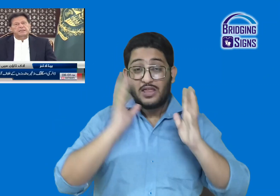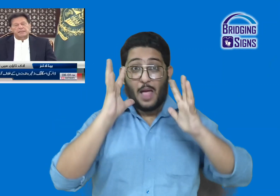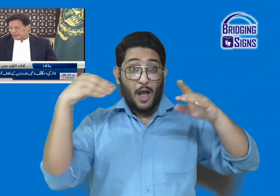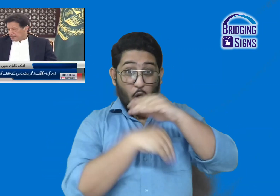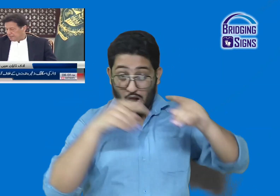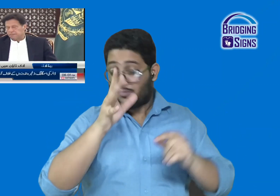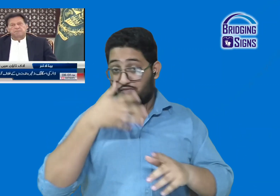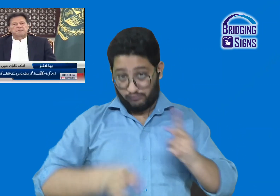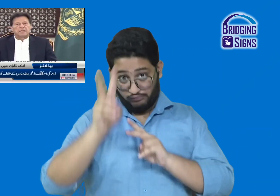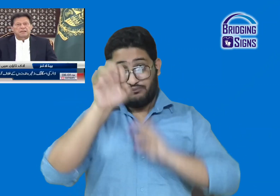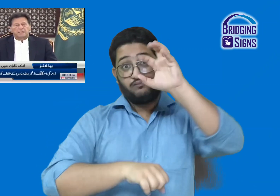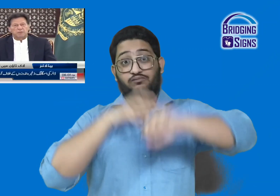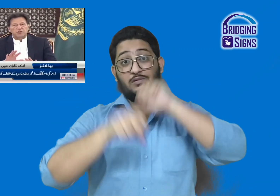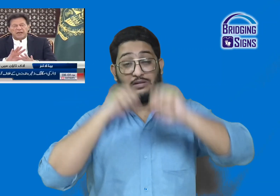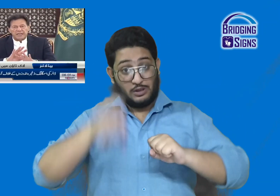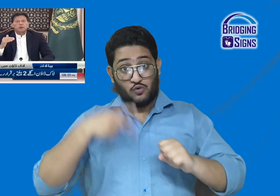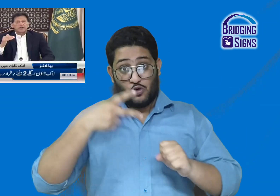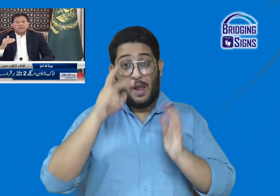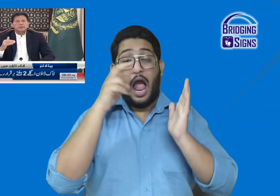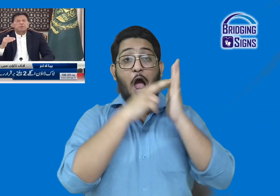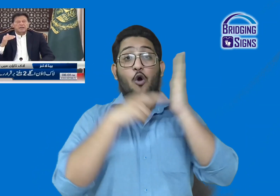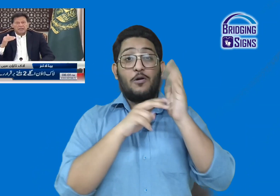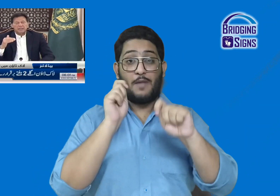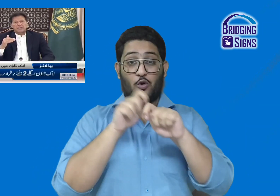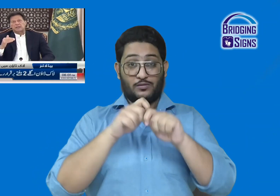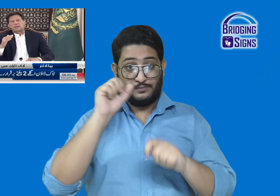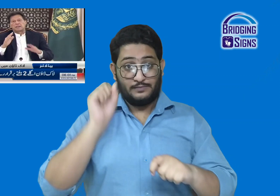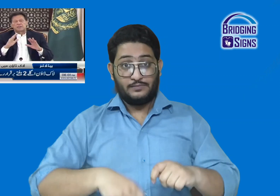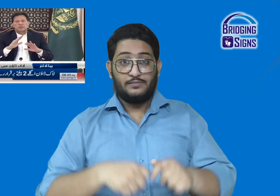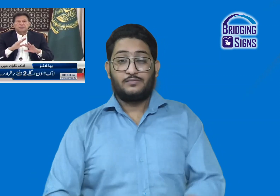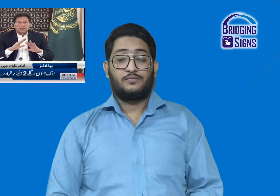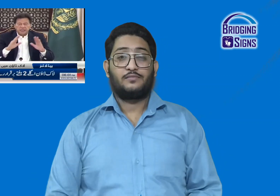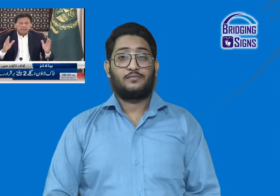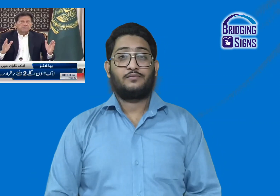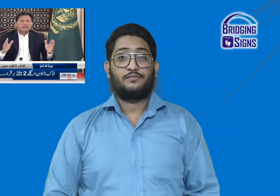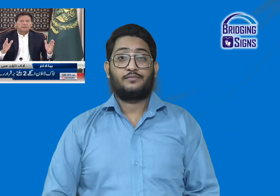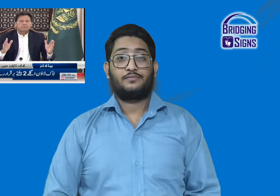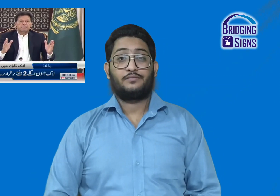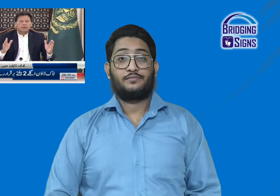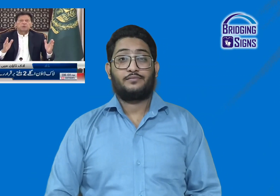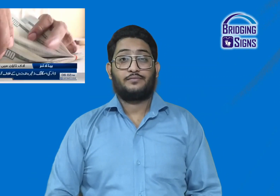डॉलर की स्मगलिंग और जखीरा अंदोजों के खिलाफ सख्त कार्रवाई के लिए कल ऑर्डिनेंस लाने का ऐलान।